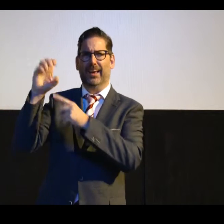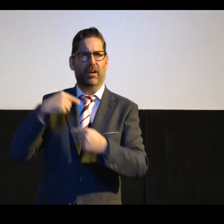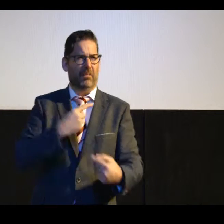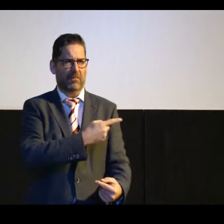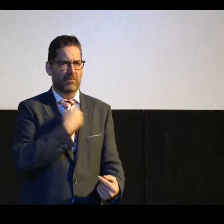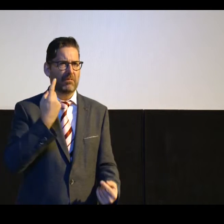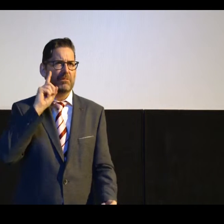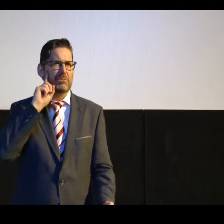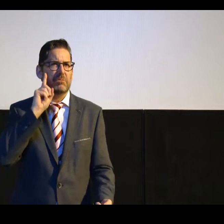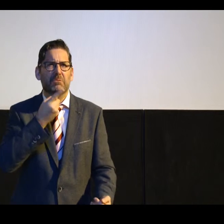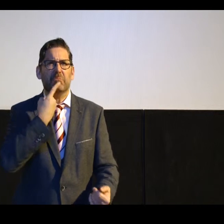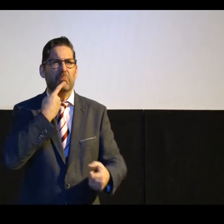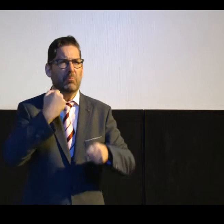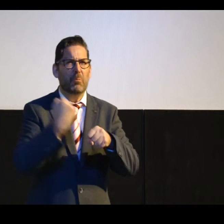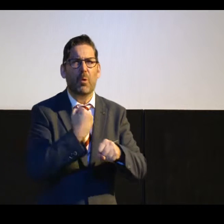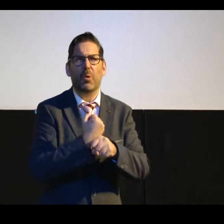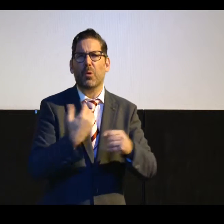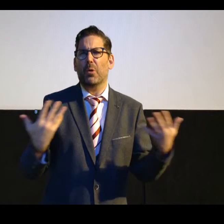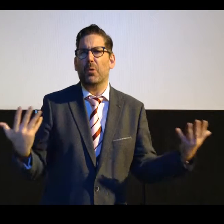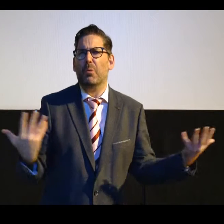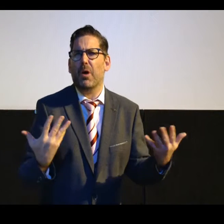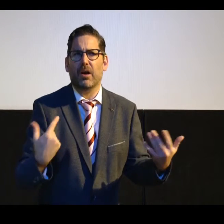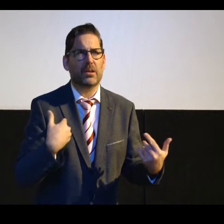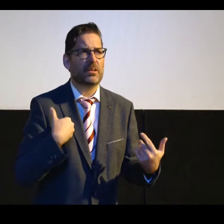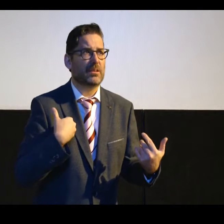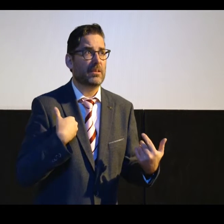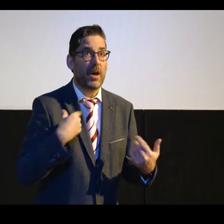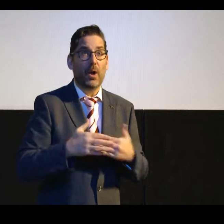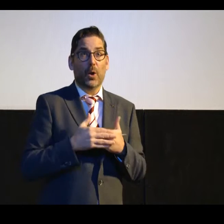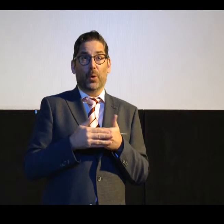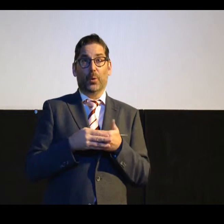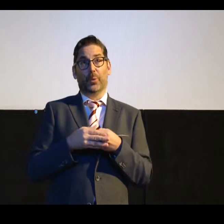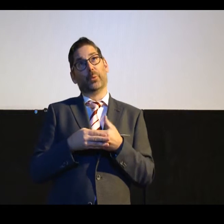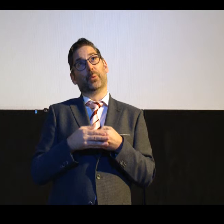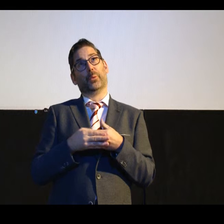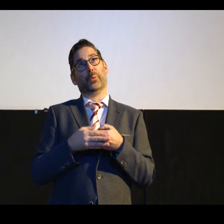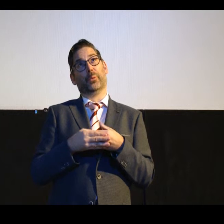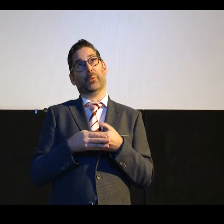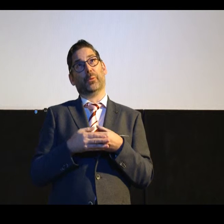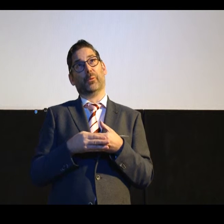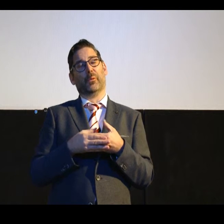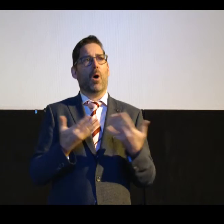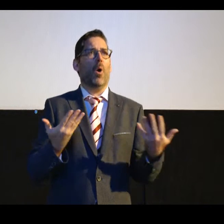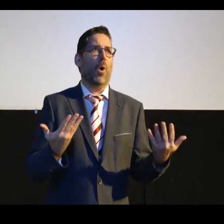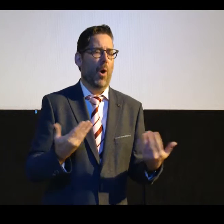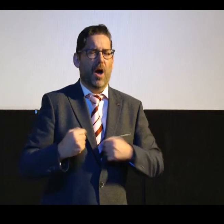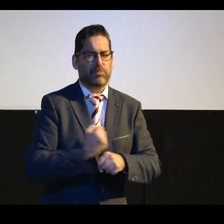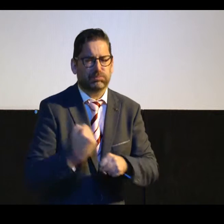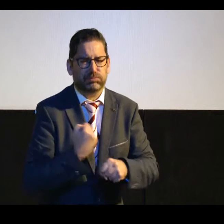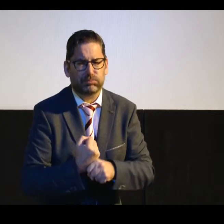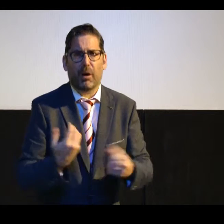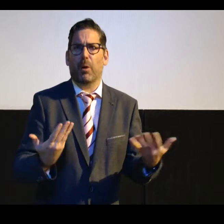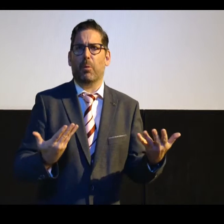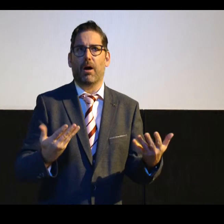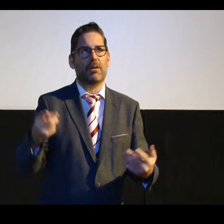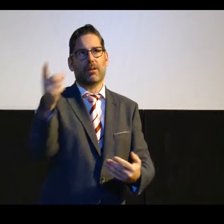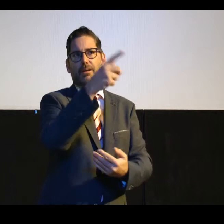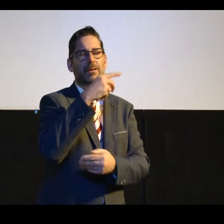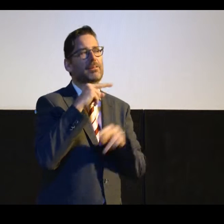va a versar sobre la EUD, la Unión Europea de Sordos, y el trabajo que se realiza desde esta entidad. Les aseguro